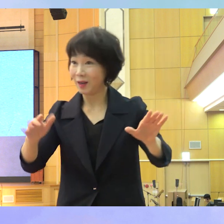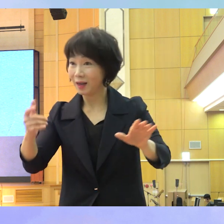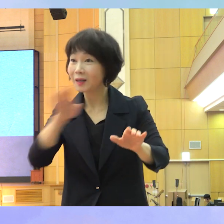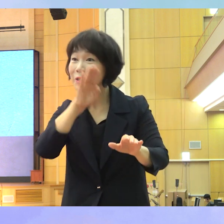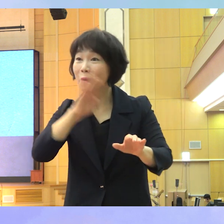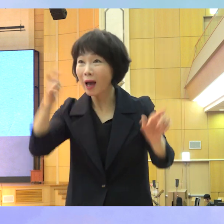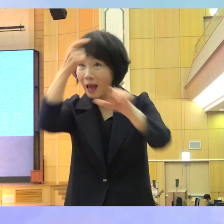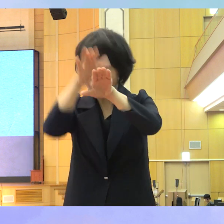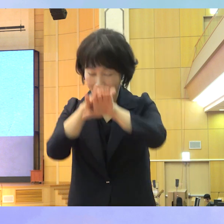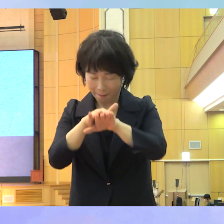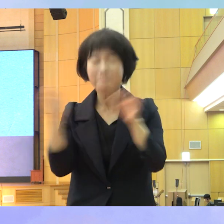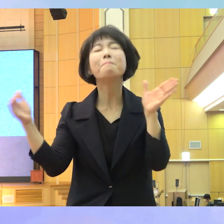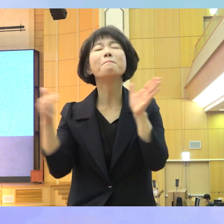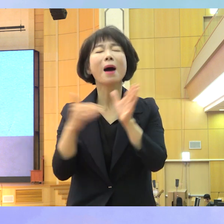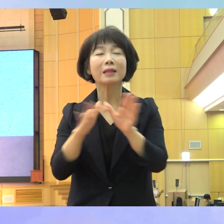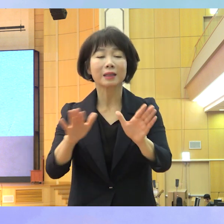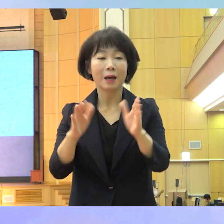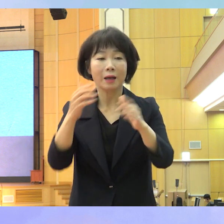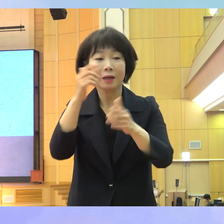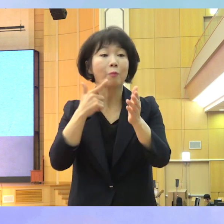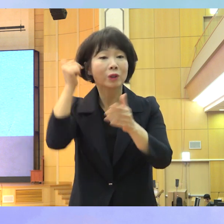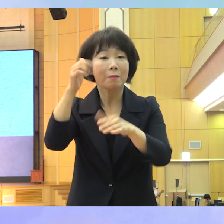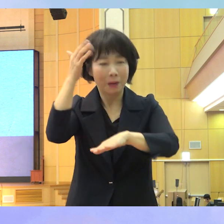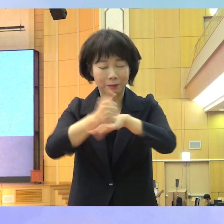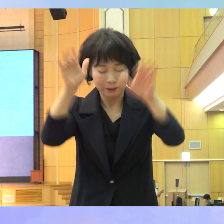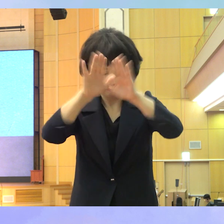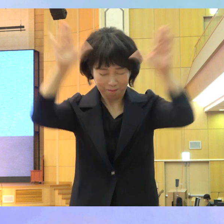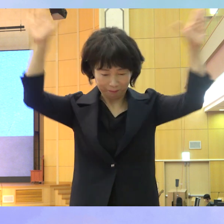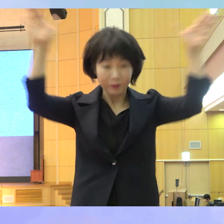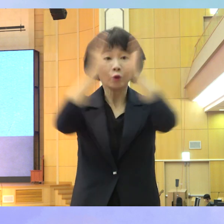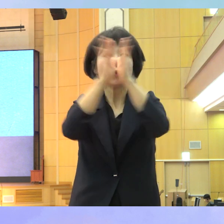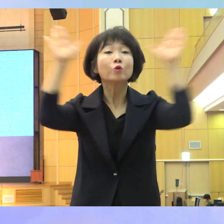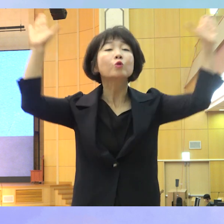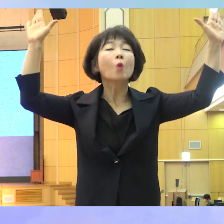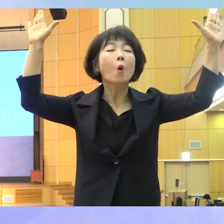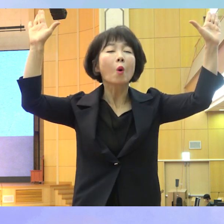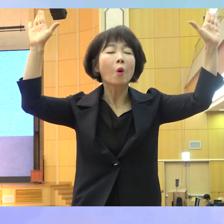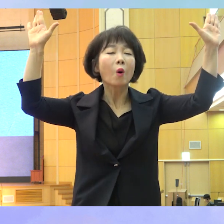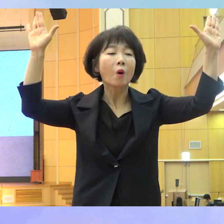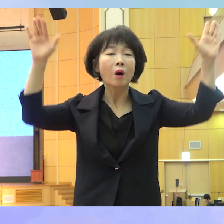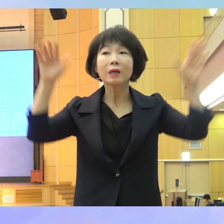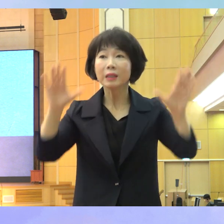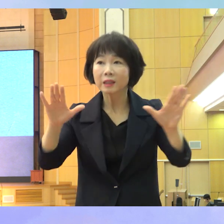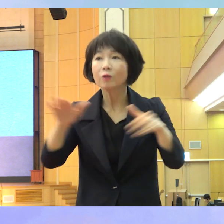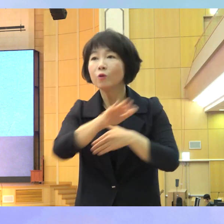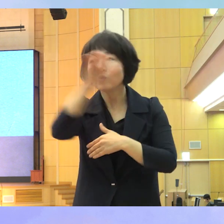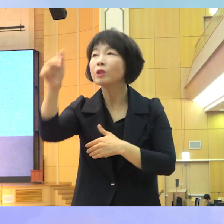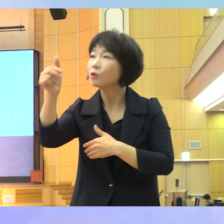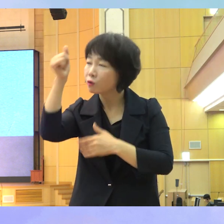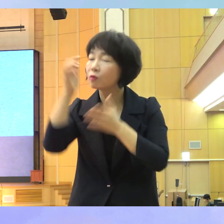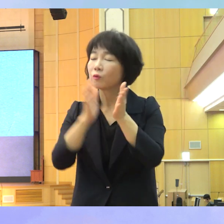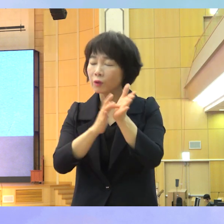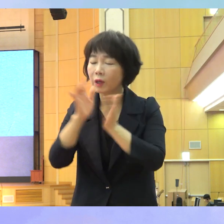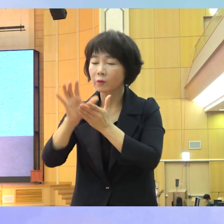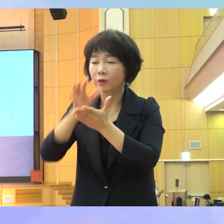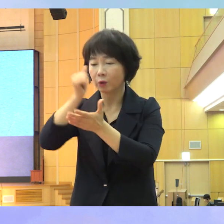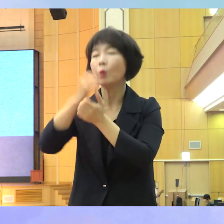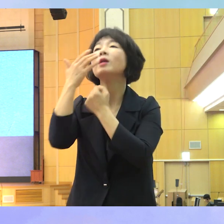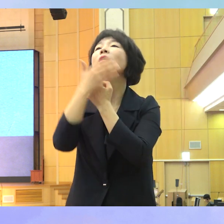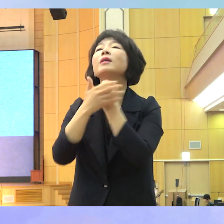여러분 기억하세요? 이제는 우리 주 예수 그리스도의 뭐지요? 은혜와 하나님 아버지의